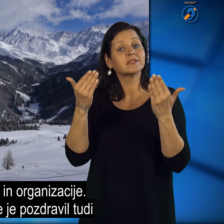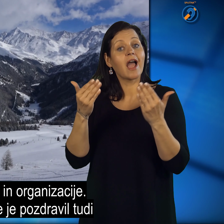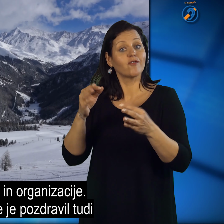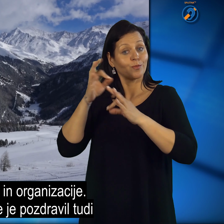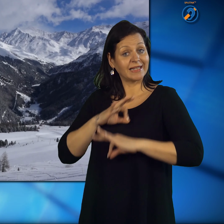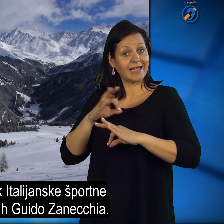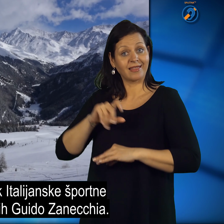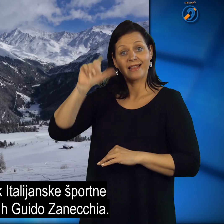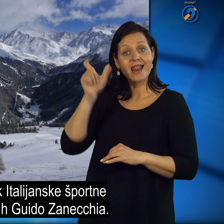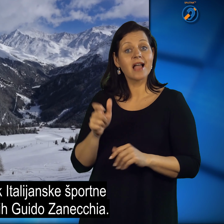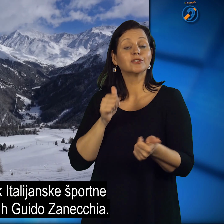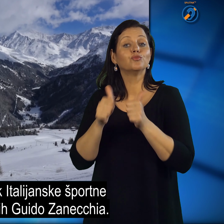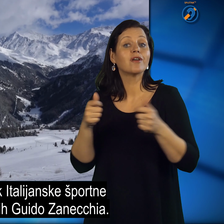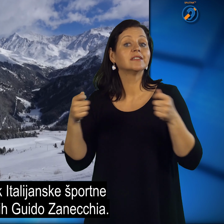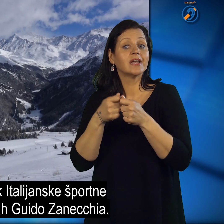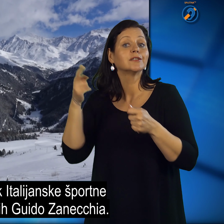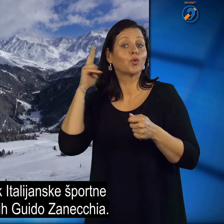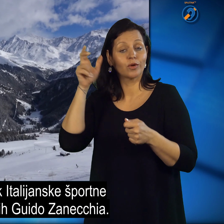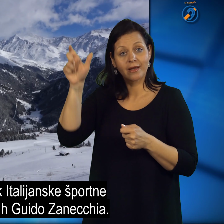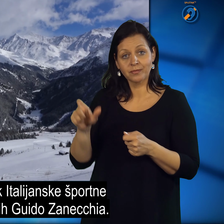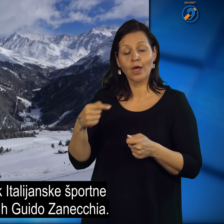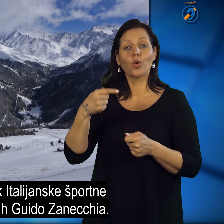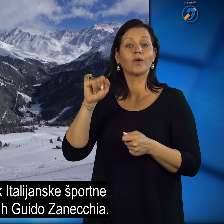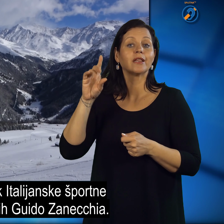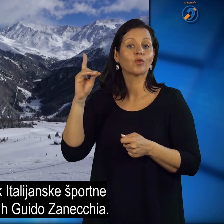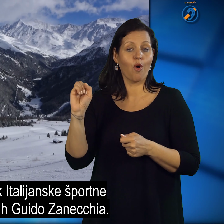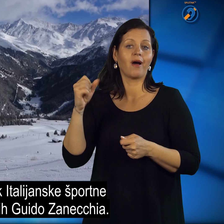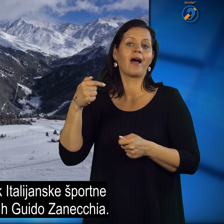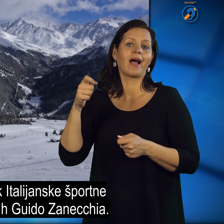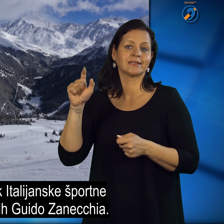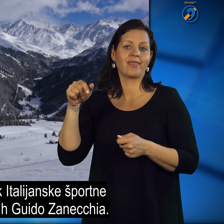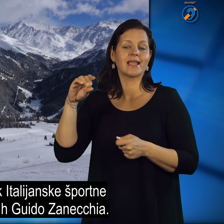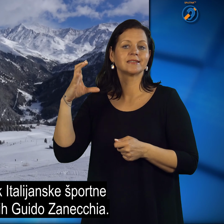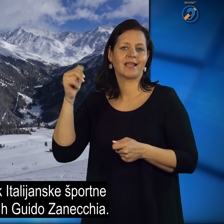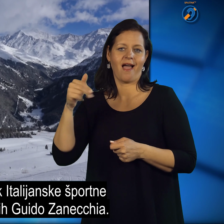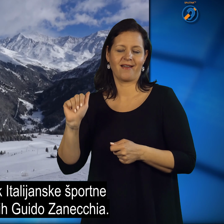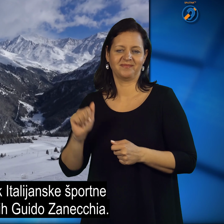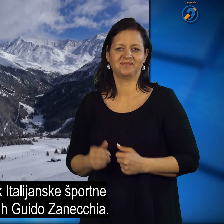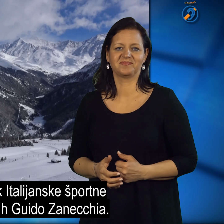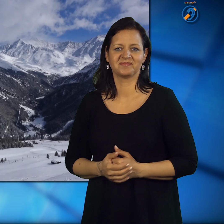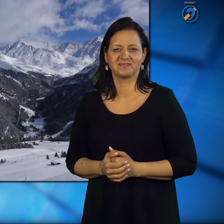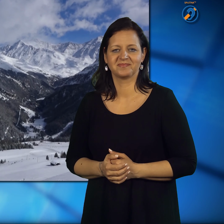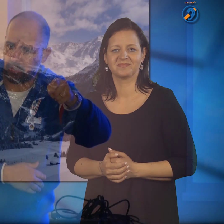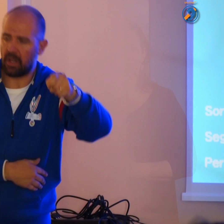Navzoče je pozdravil tudi predsednik Italijanske športne zveze gluhih Guido Zanettija.